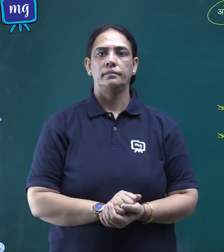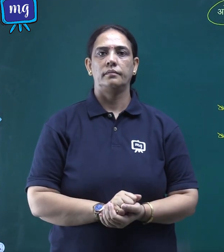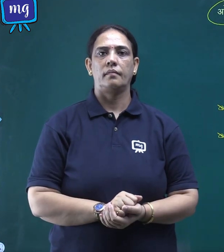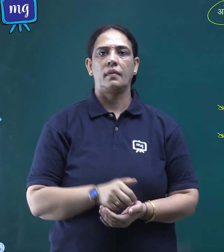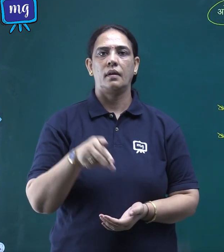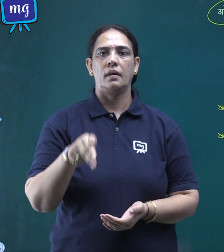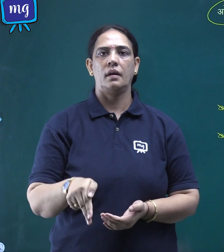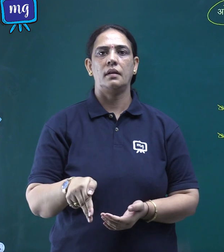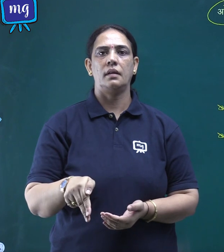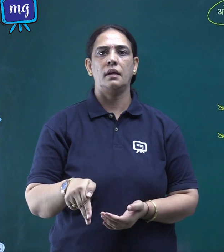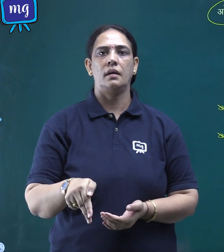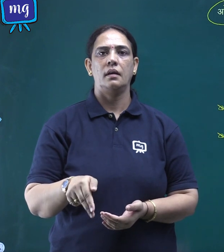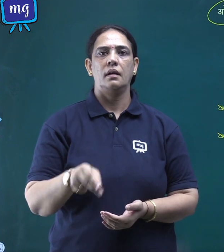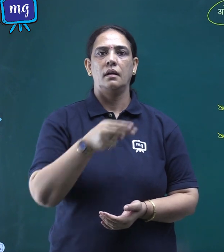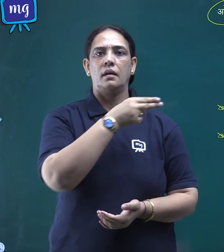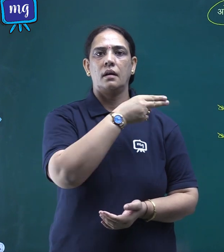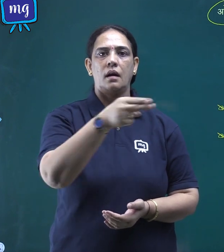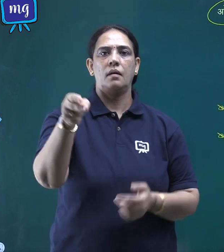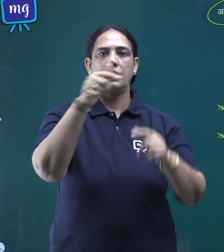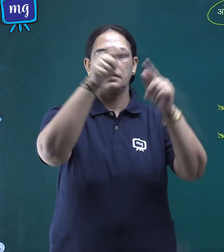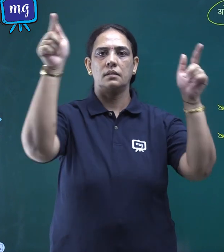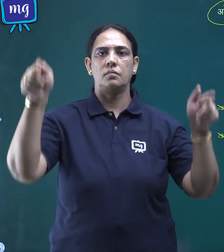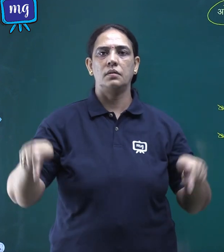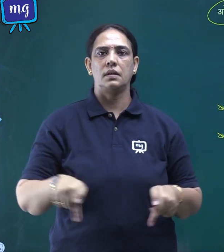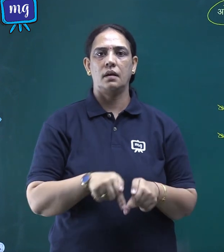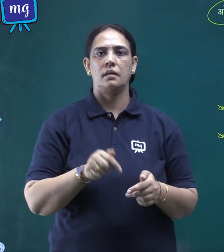यदि समांतर चतुर्भुज में